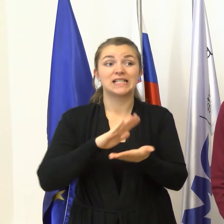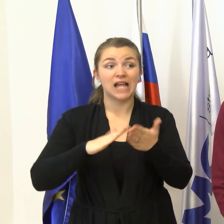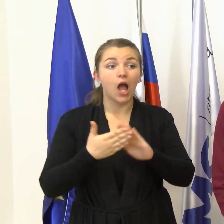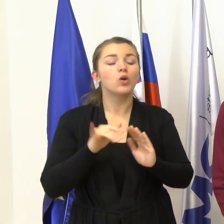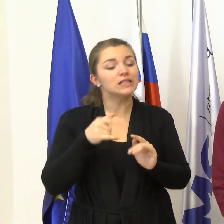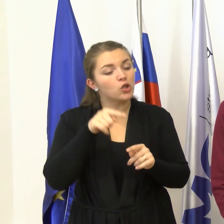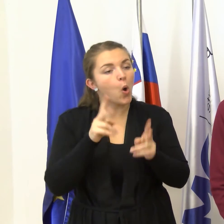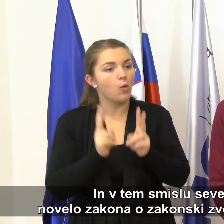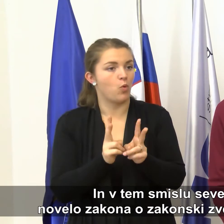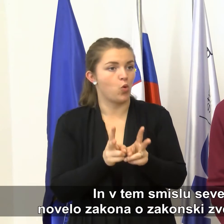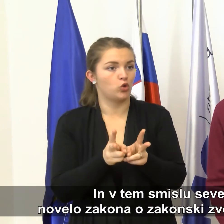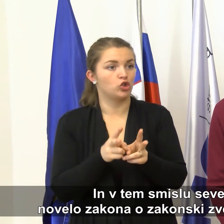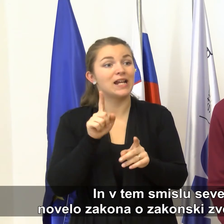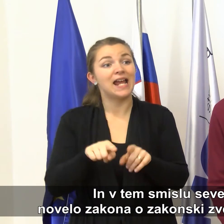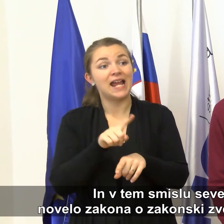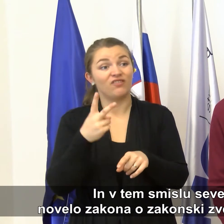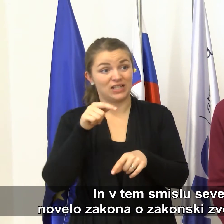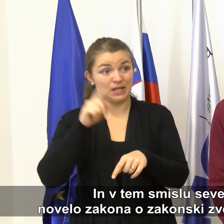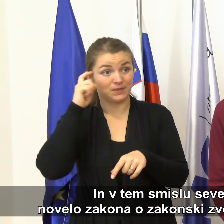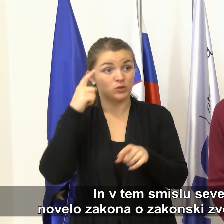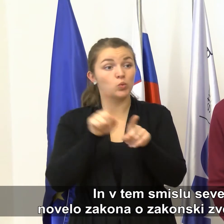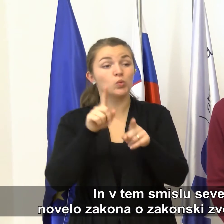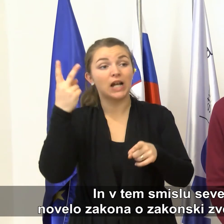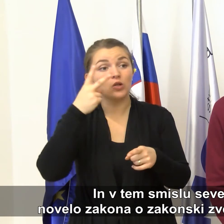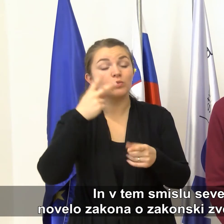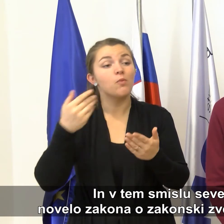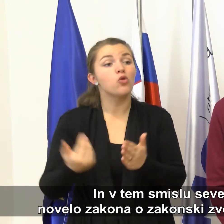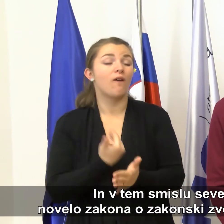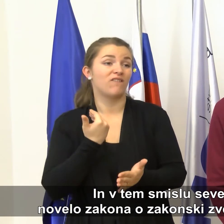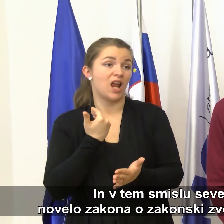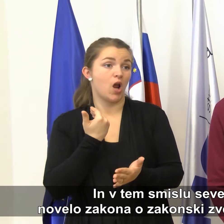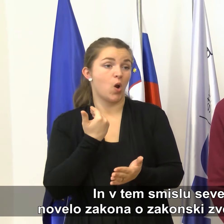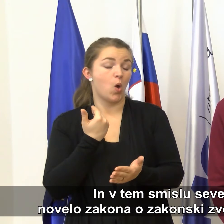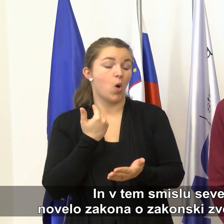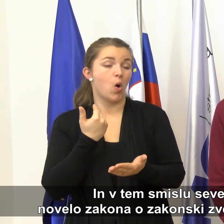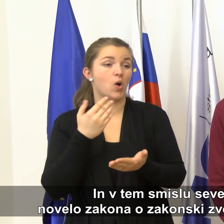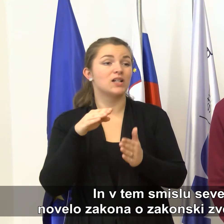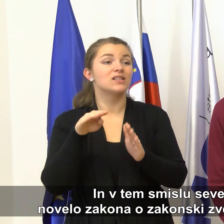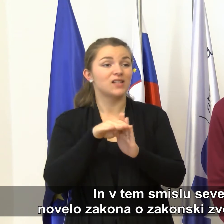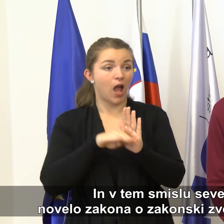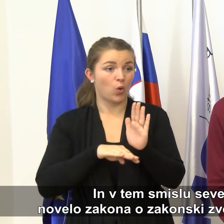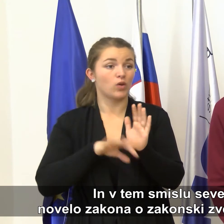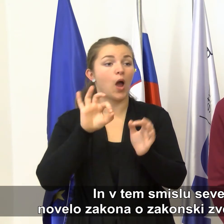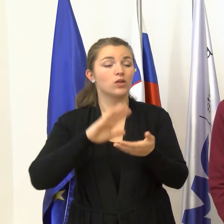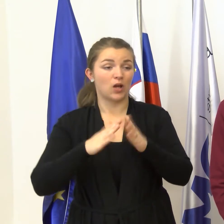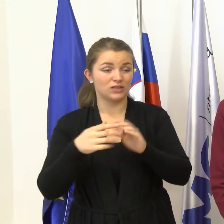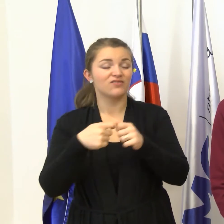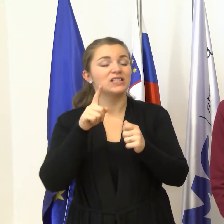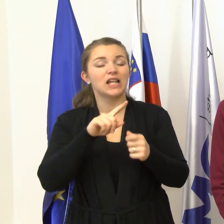In v tem smislu seveda tudi razumemo novelo zakona o zakonski zvezi in družinskih